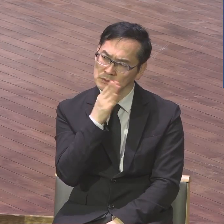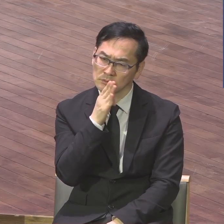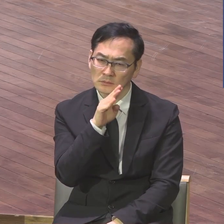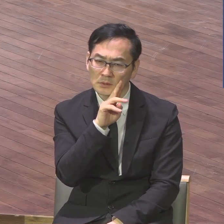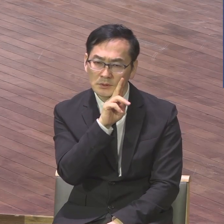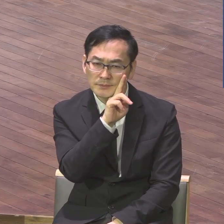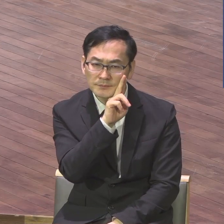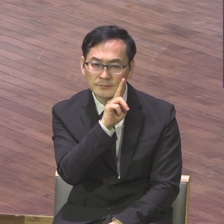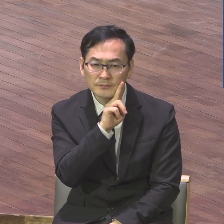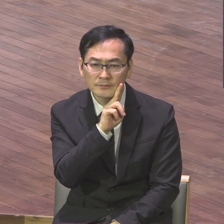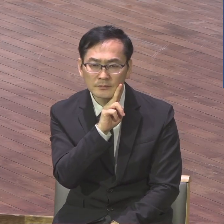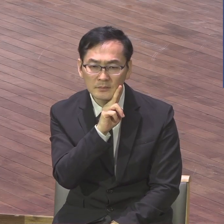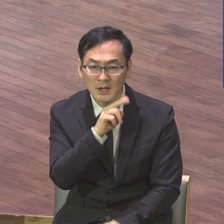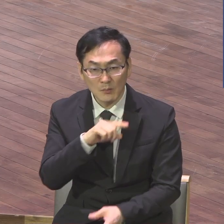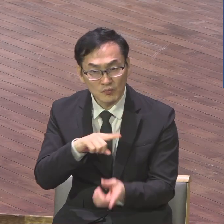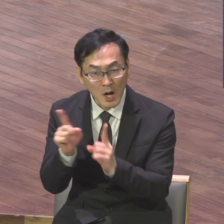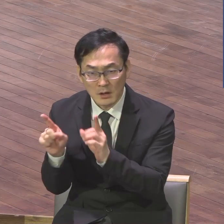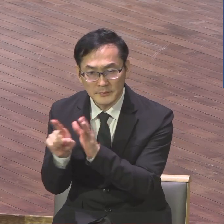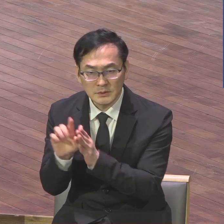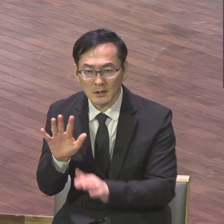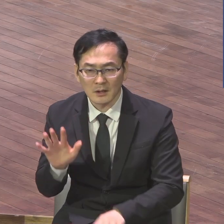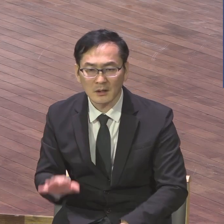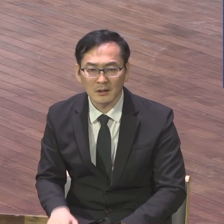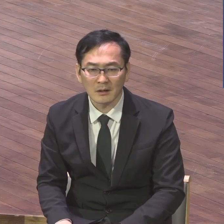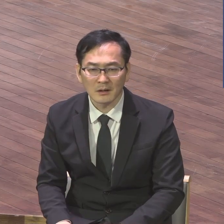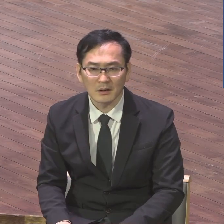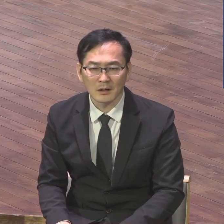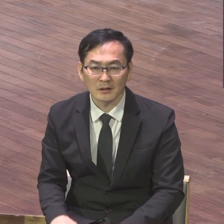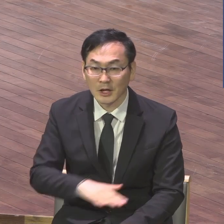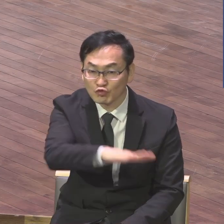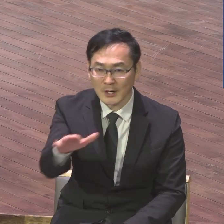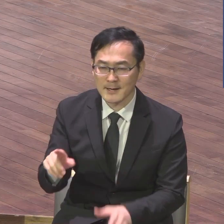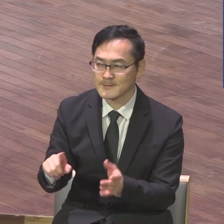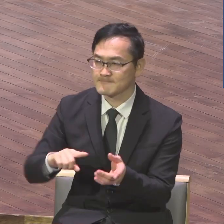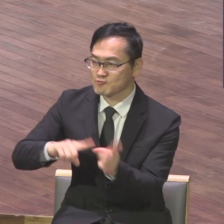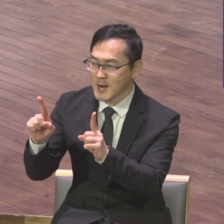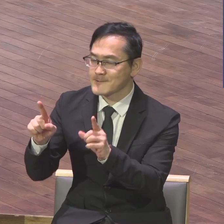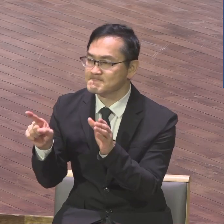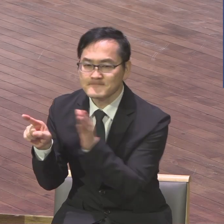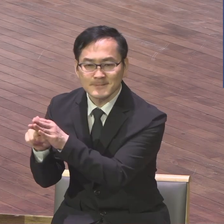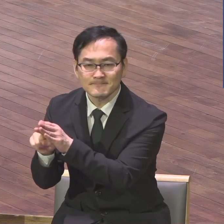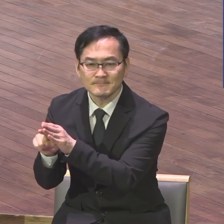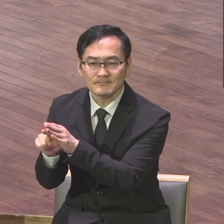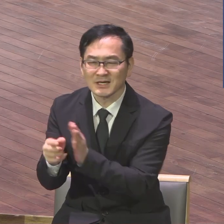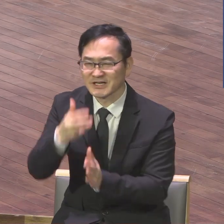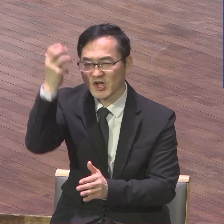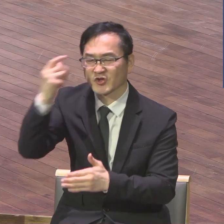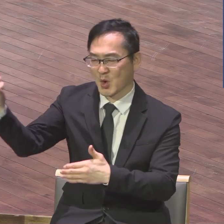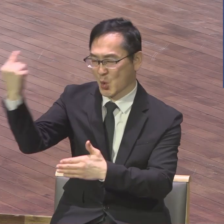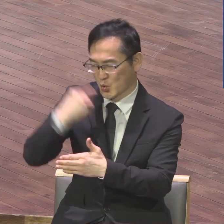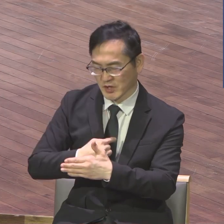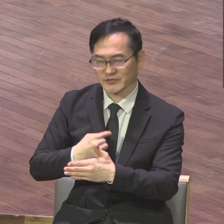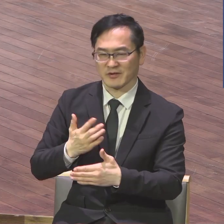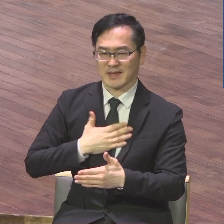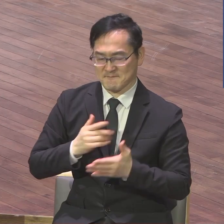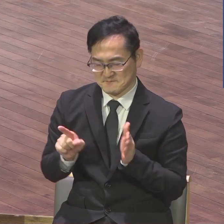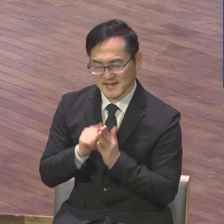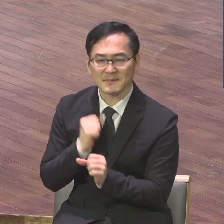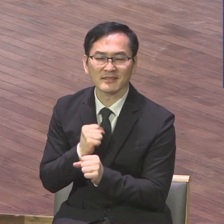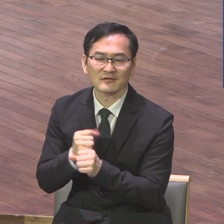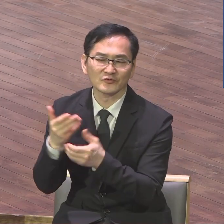그만큼 힘든 게 부활이에요. 그런데 우리가 부활을 믿어진다. 성령의 큰 역사여 구원받은 정건줄